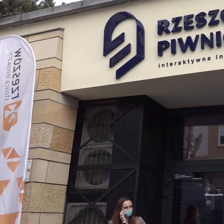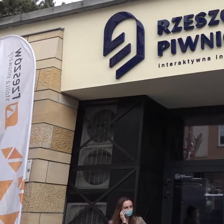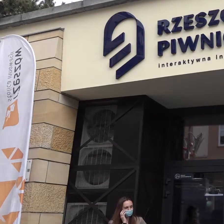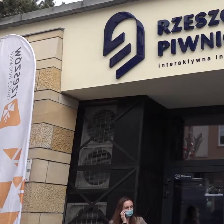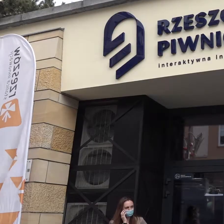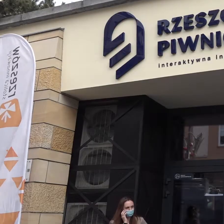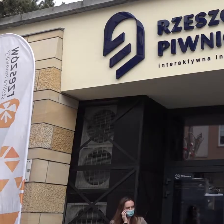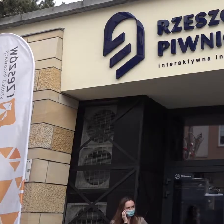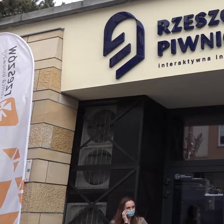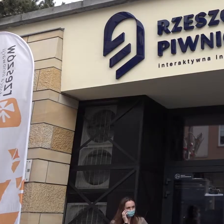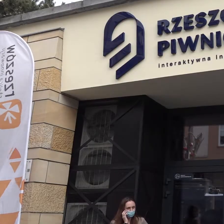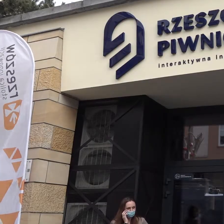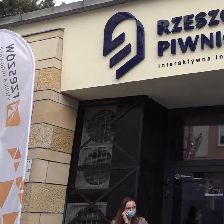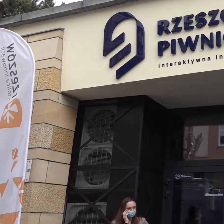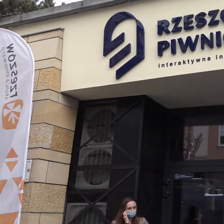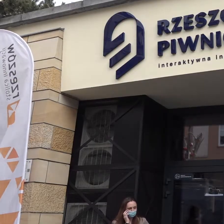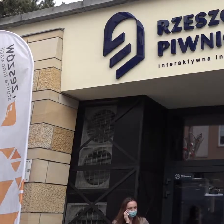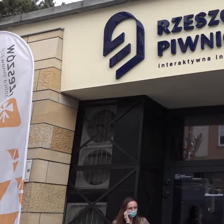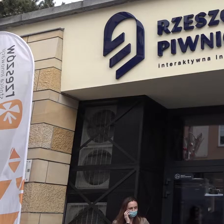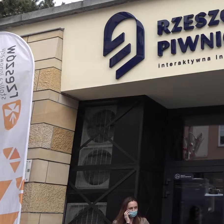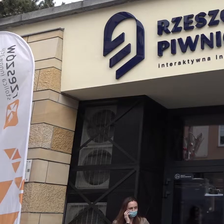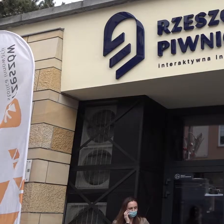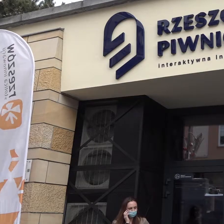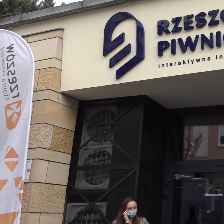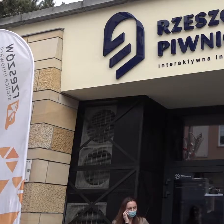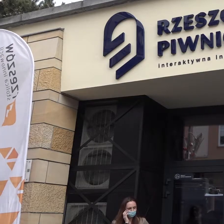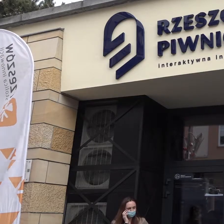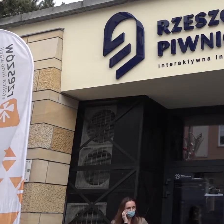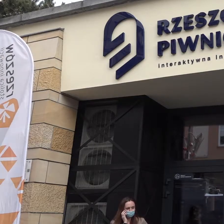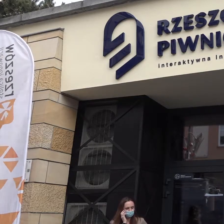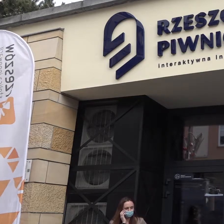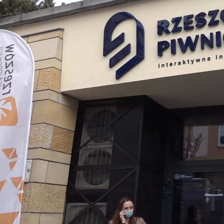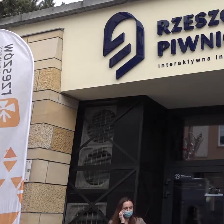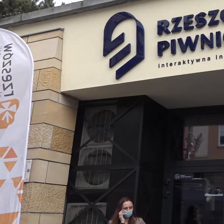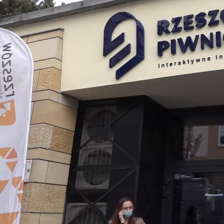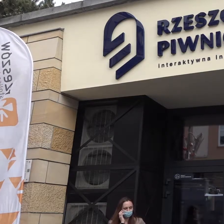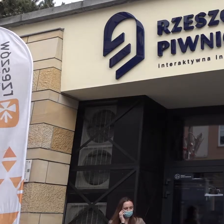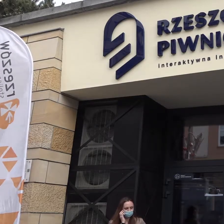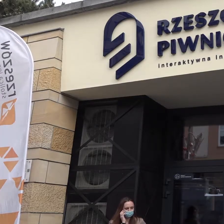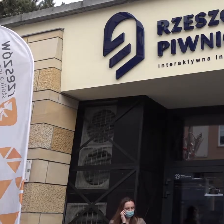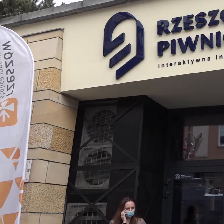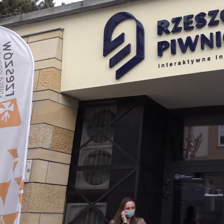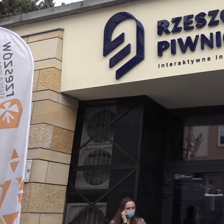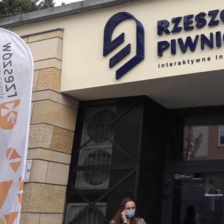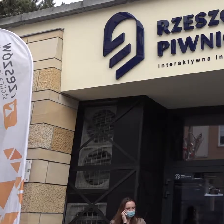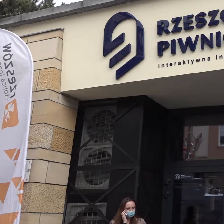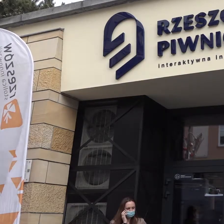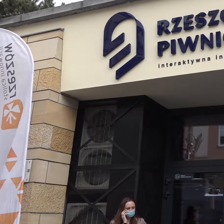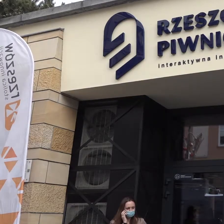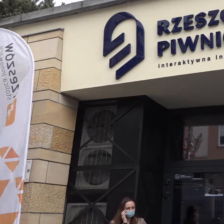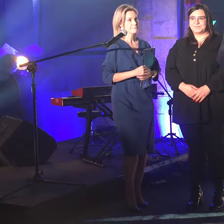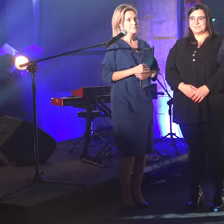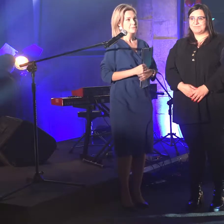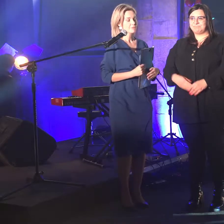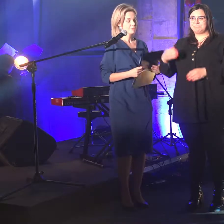Wszystkim znana rzeszowska podziemna trasa turystyczna zmieniła się nie do poznania. Rzeszowskie piwnice interaktywną instytucją